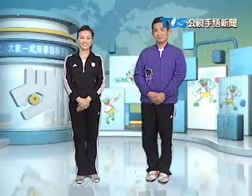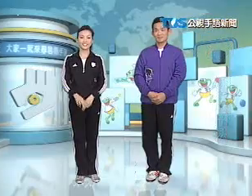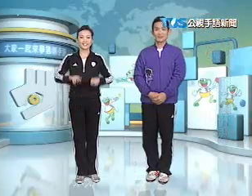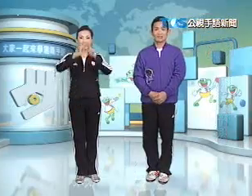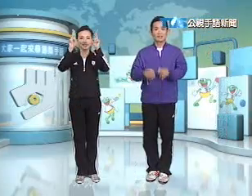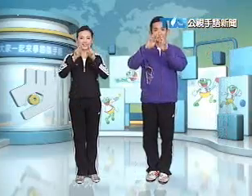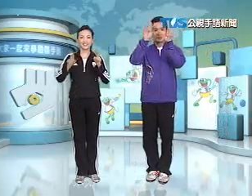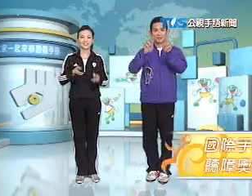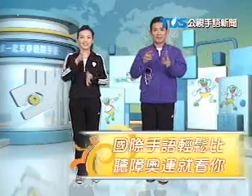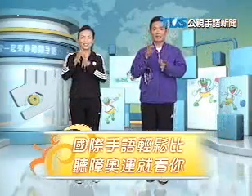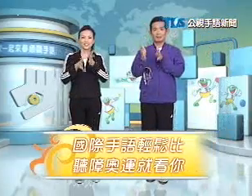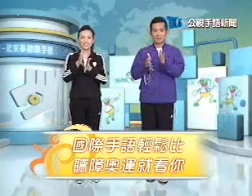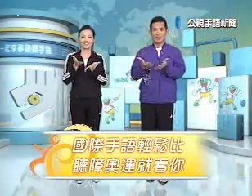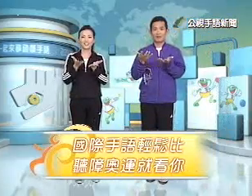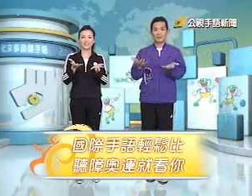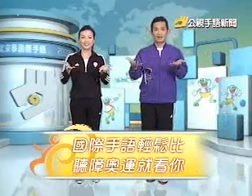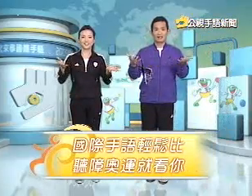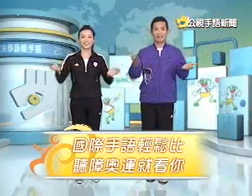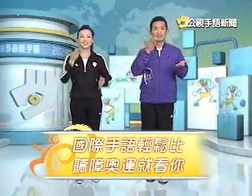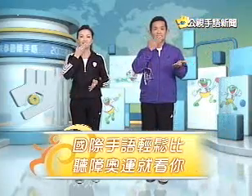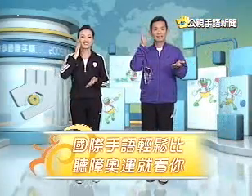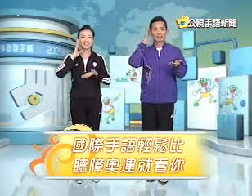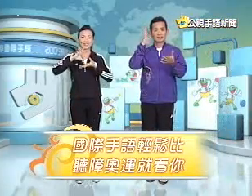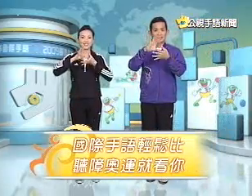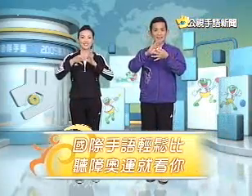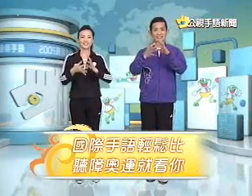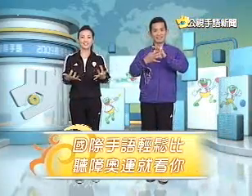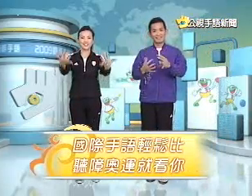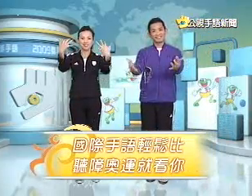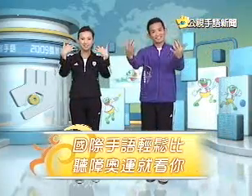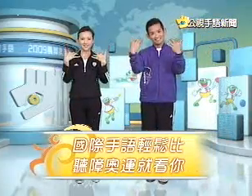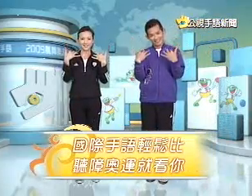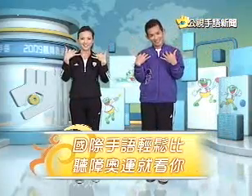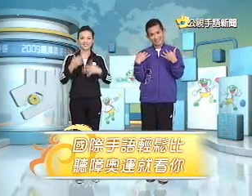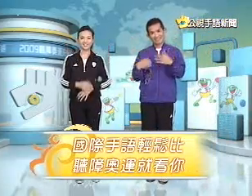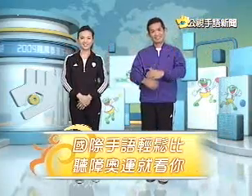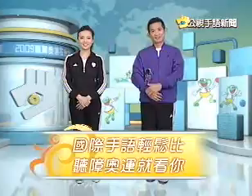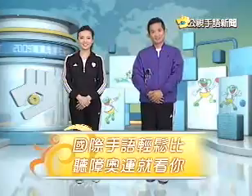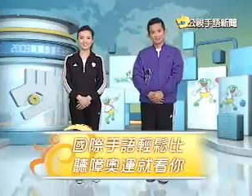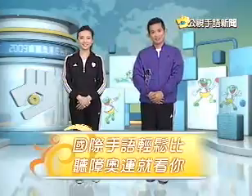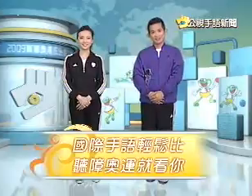国际手语轻松比，听障奥运就看你。